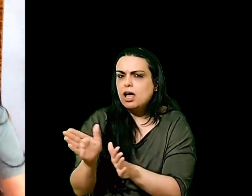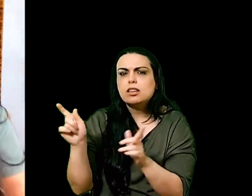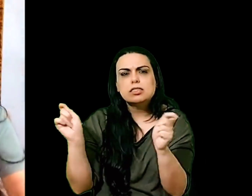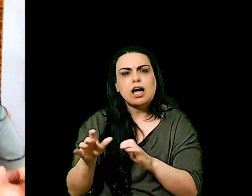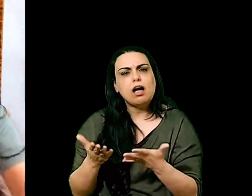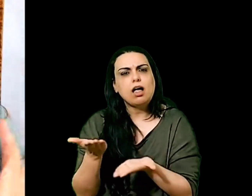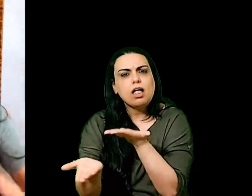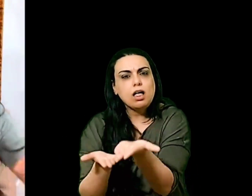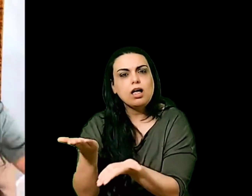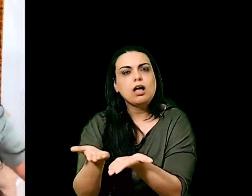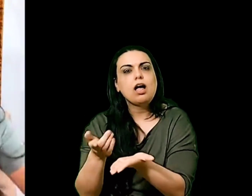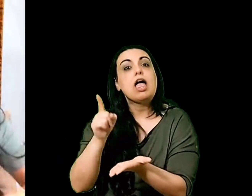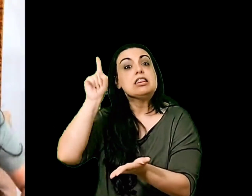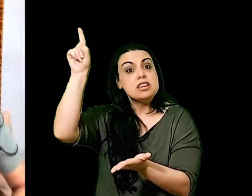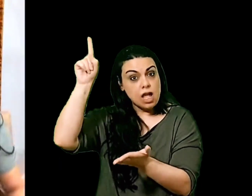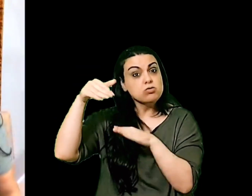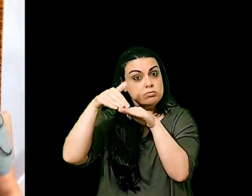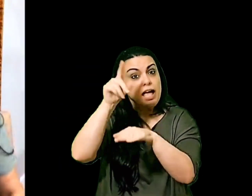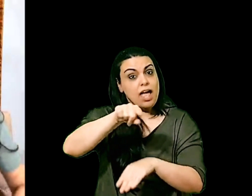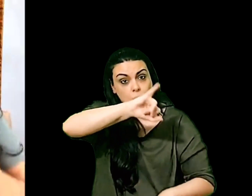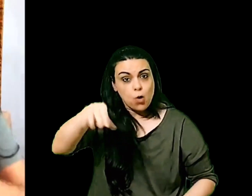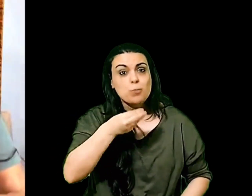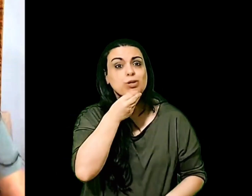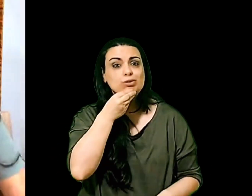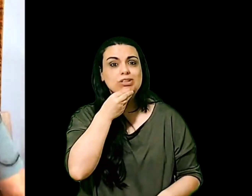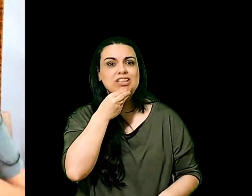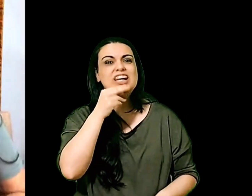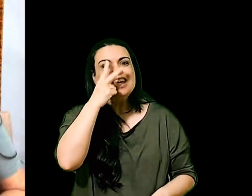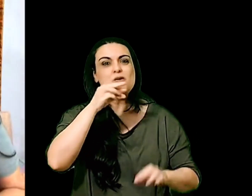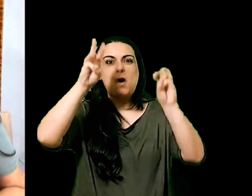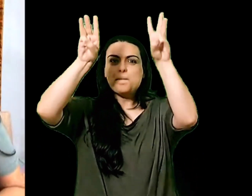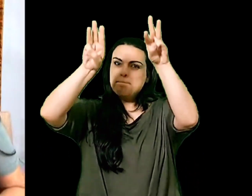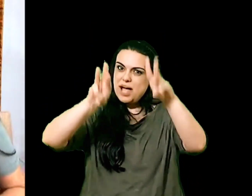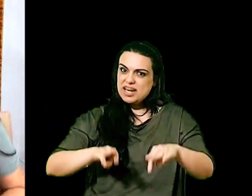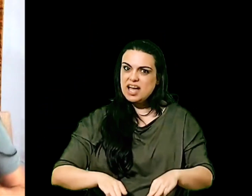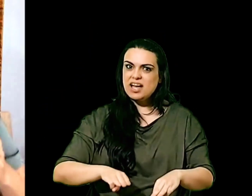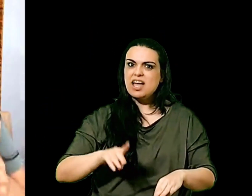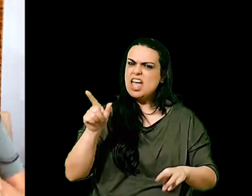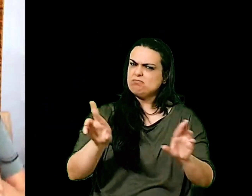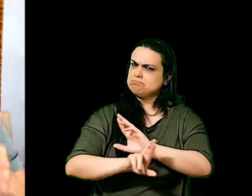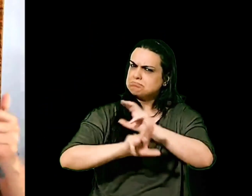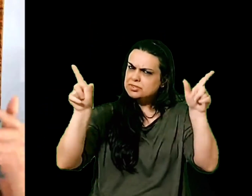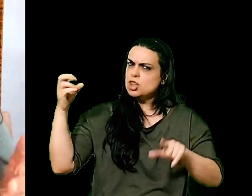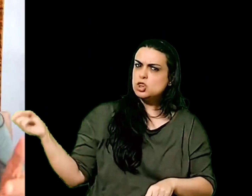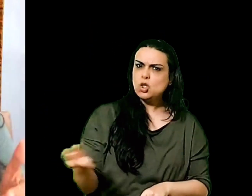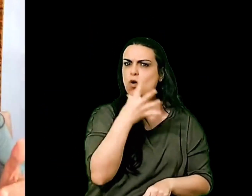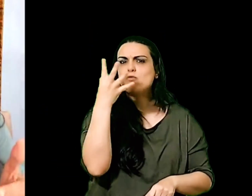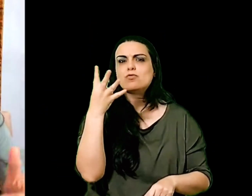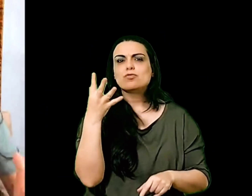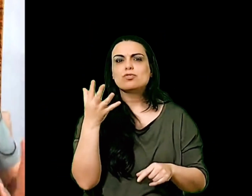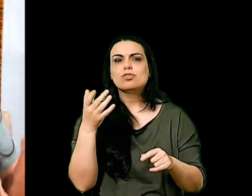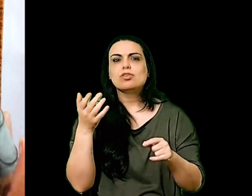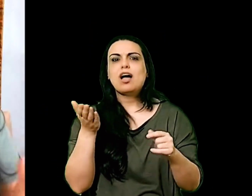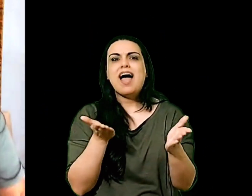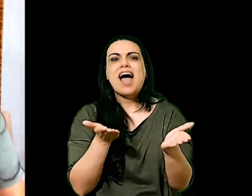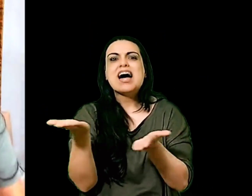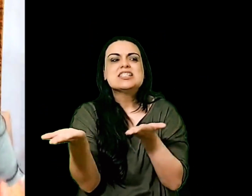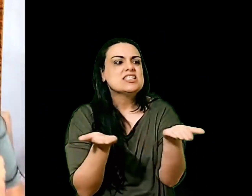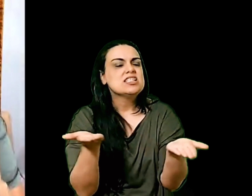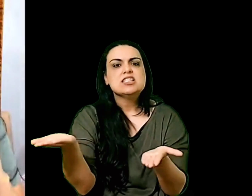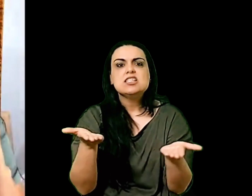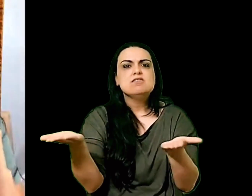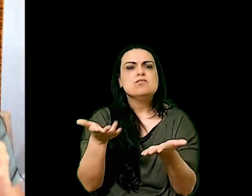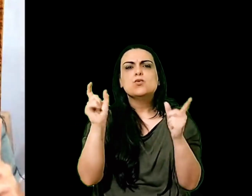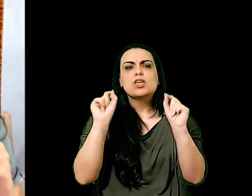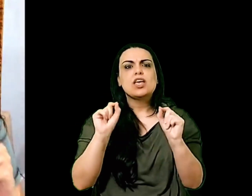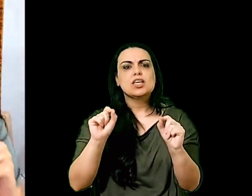é Deus dizendo, é a oportunidade. E no maná é isso que a gente vê. Inédito, do céu, e